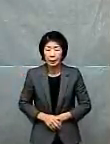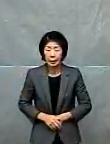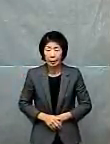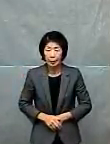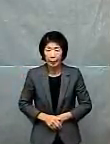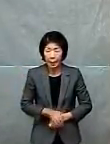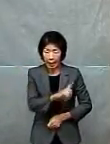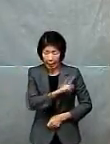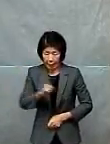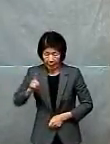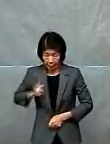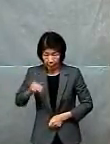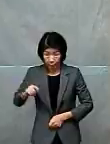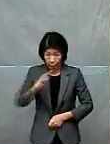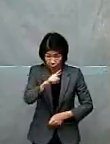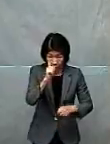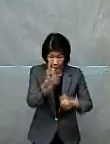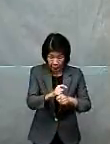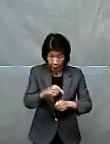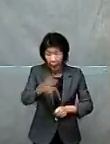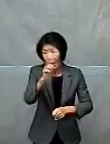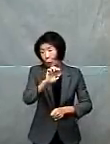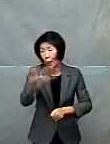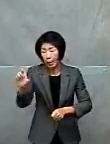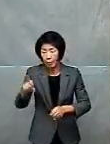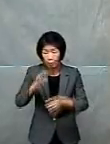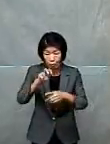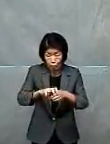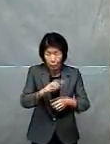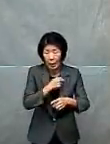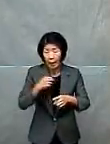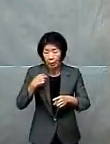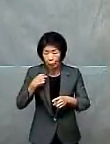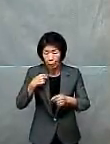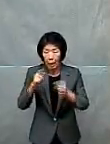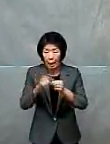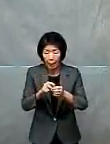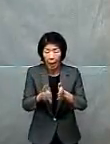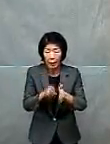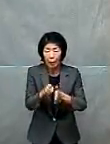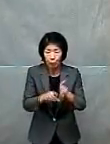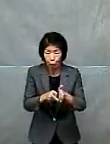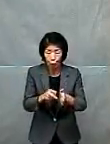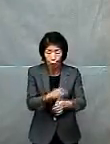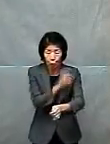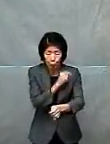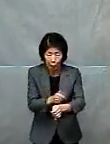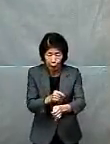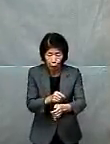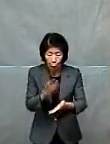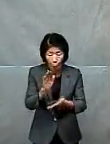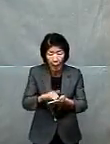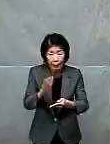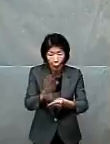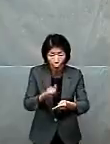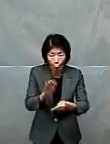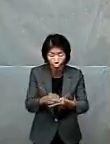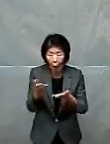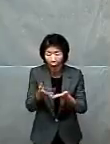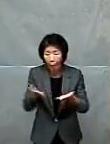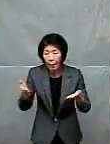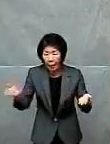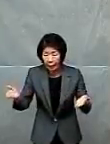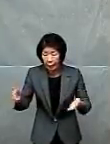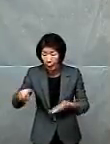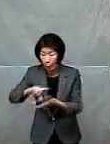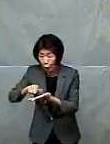終日片道100円で乗車できるほか山形鉄道オリジナル駅弁の限定販売や地元